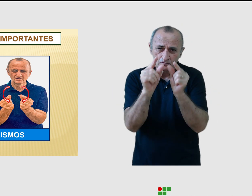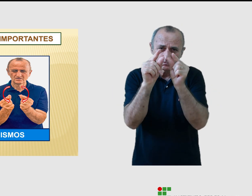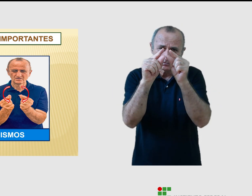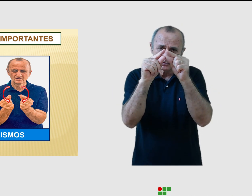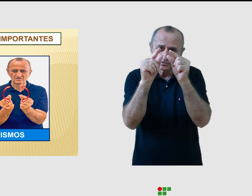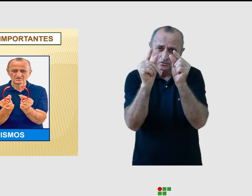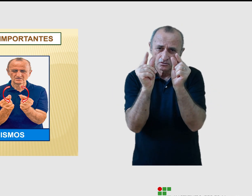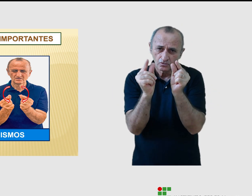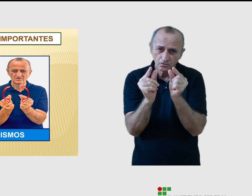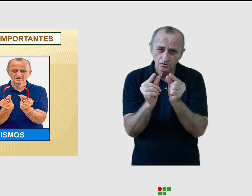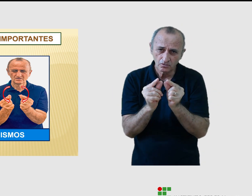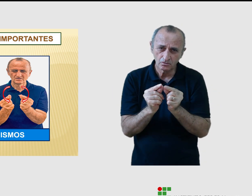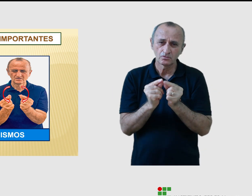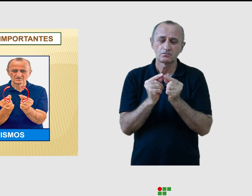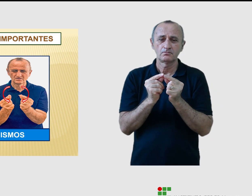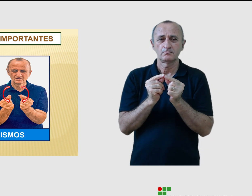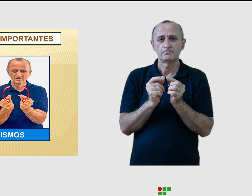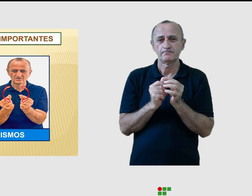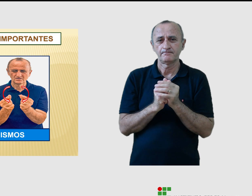Sinal